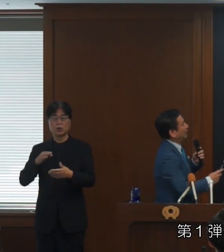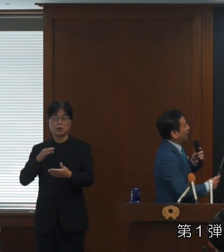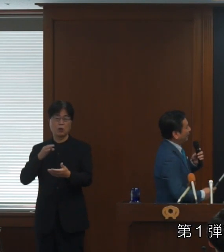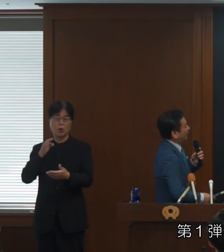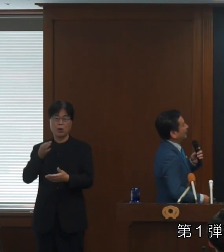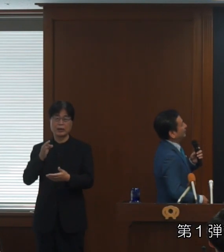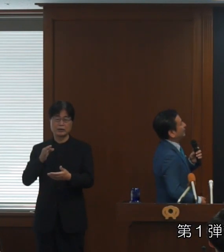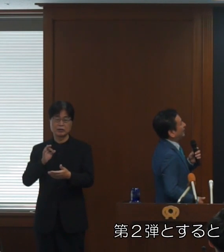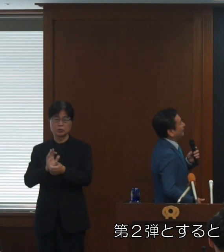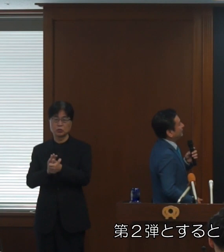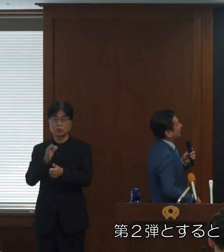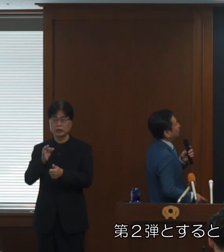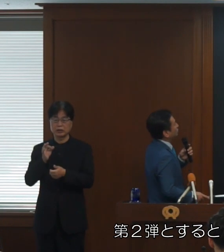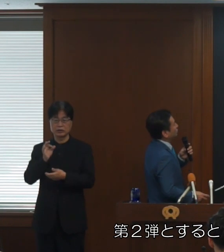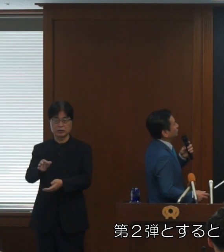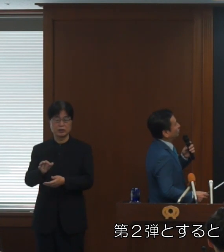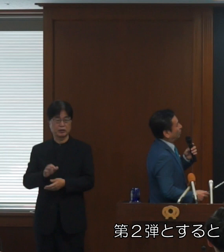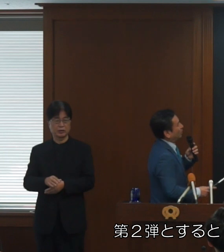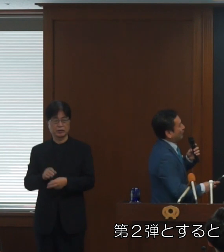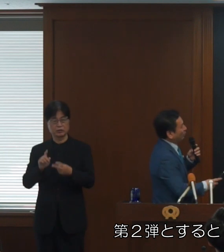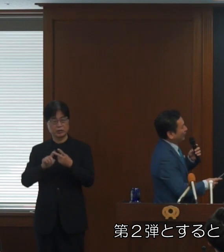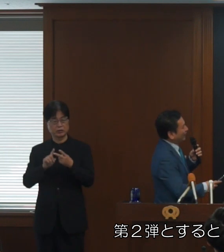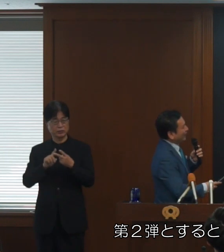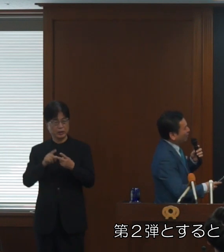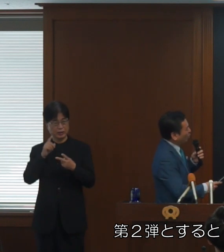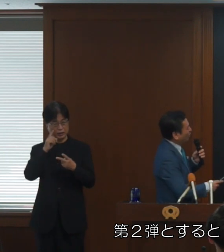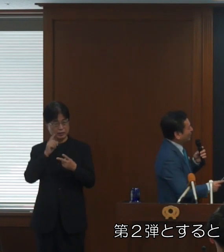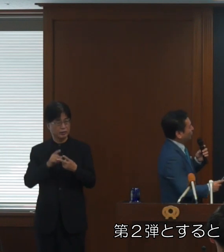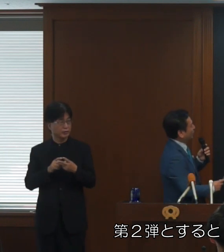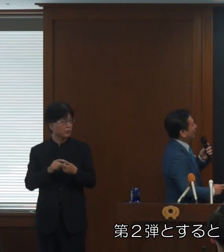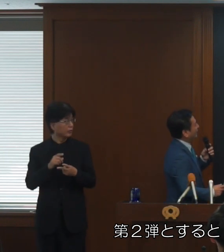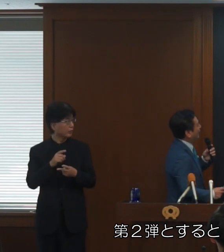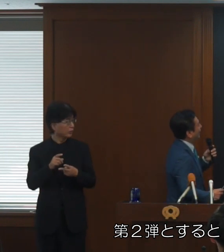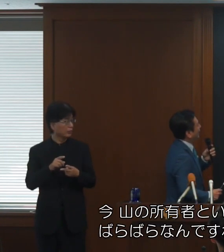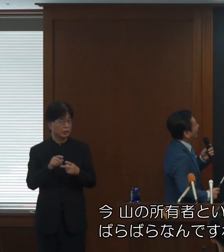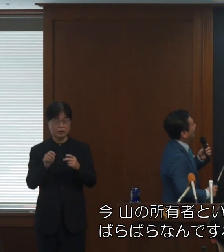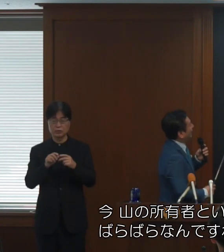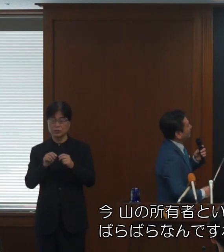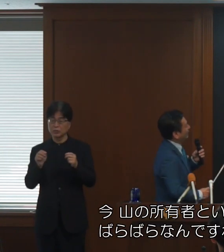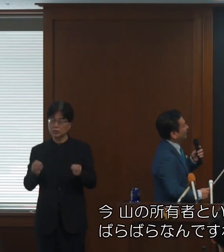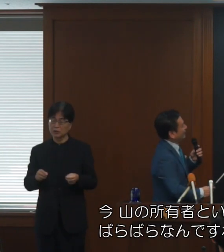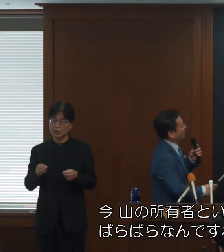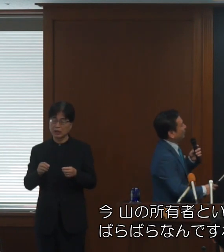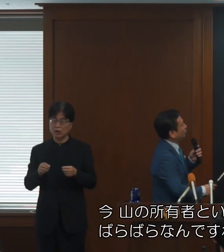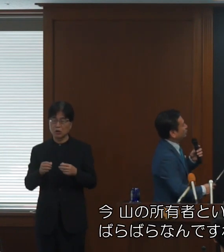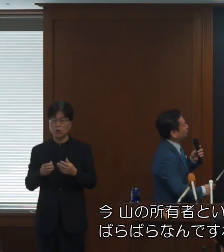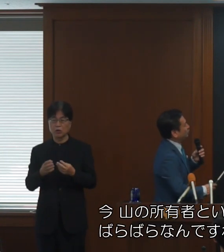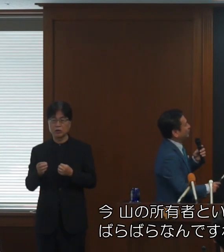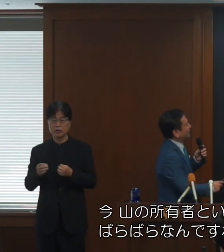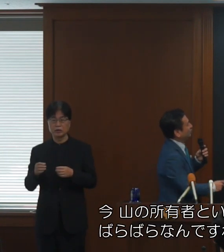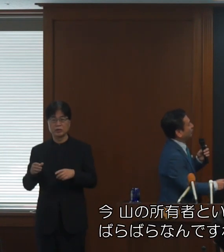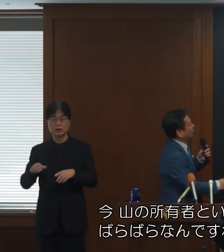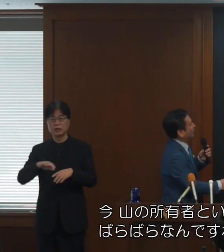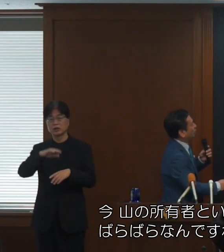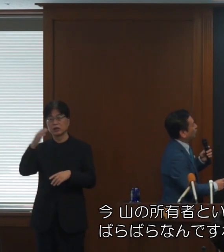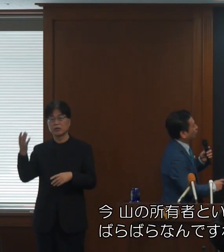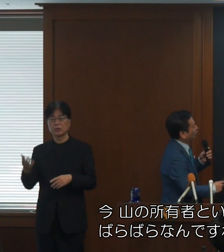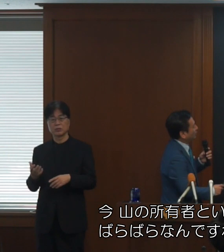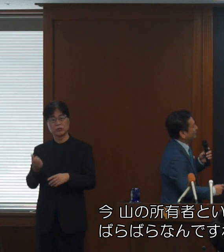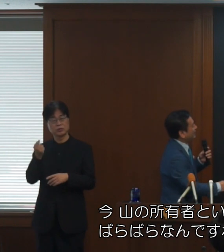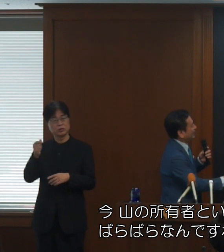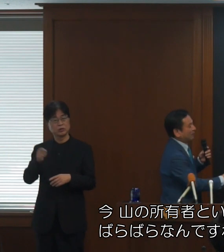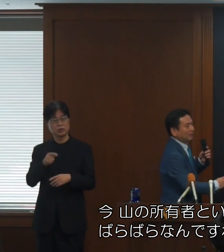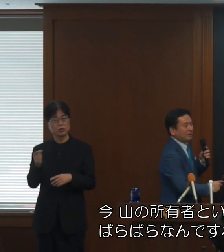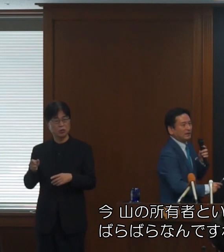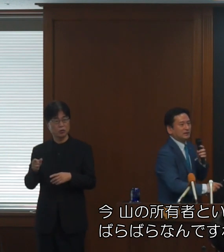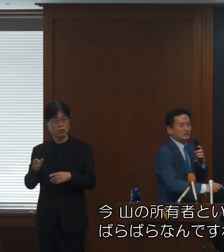ました第2弾とするとこれが結構大きな問題今山の所有者っていうのはもう結構